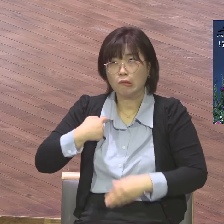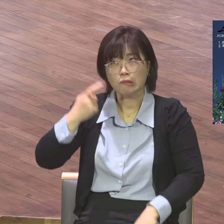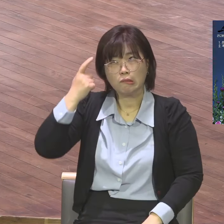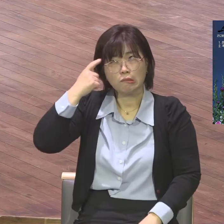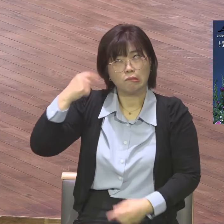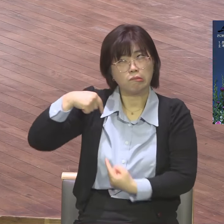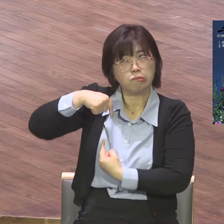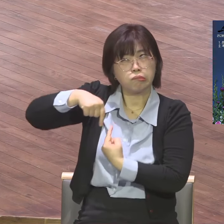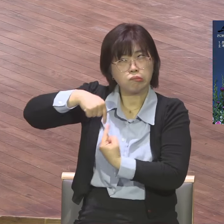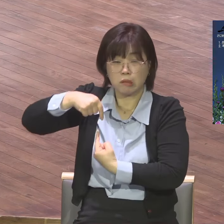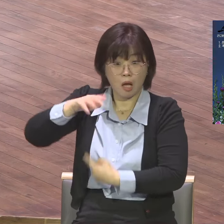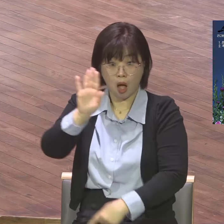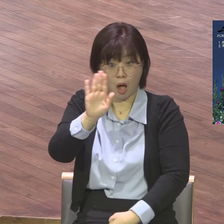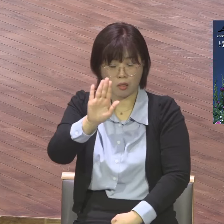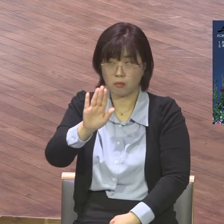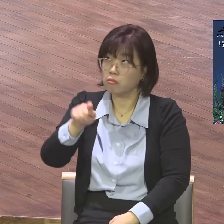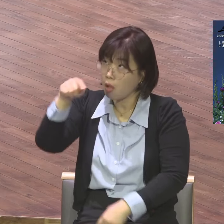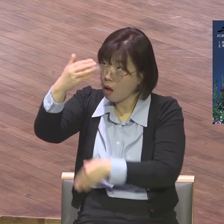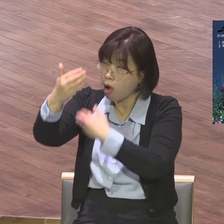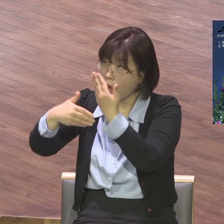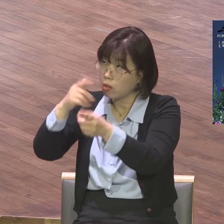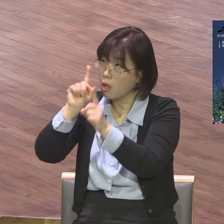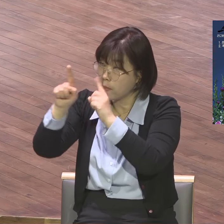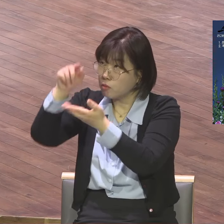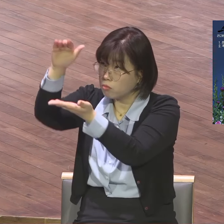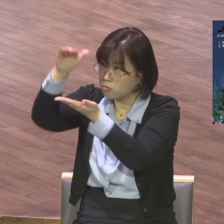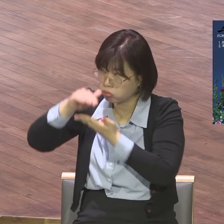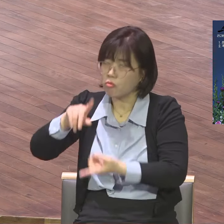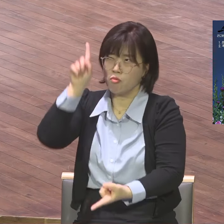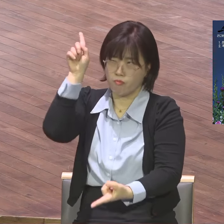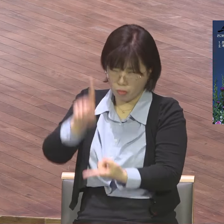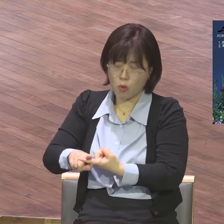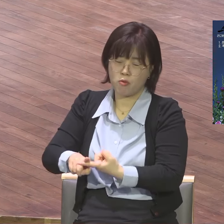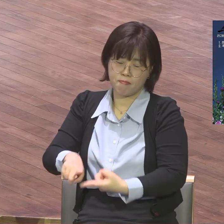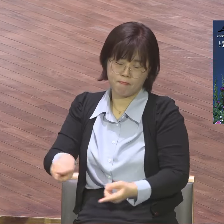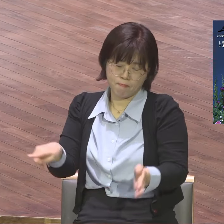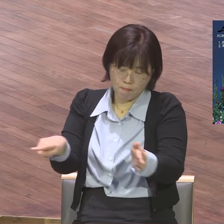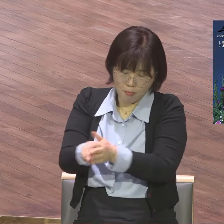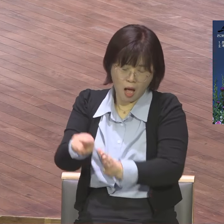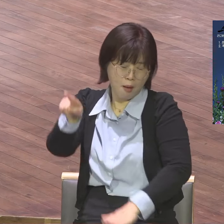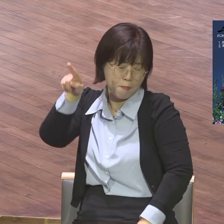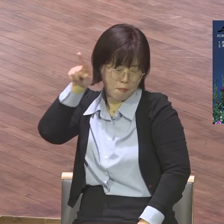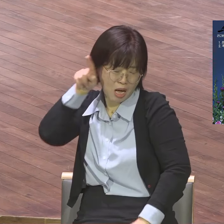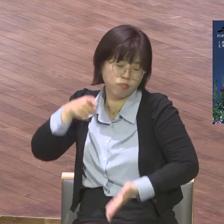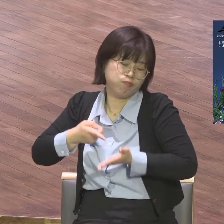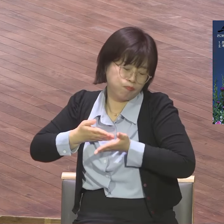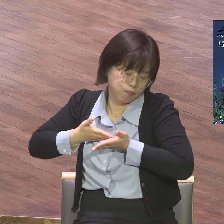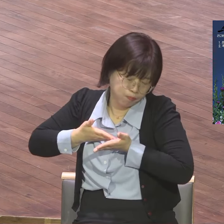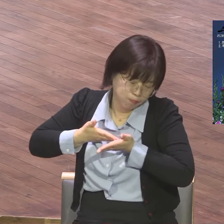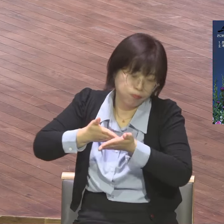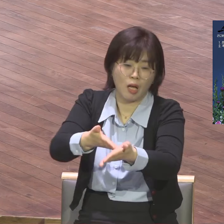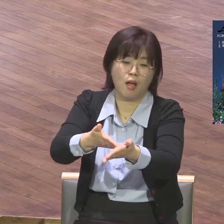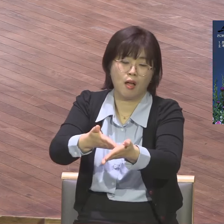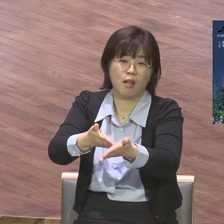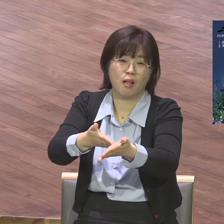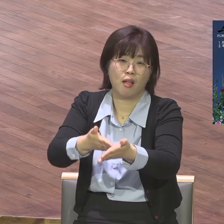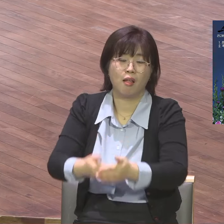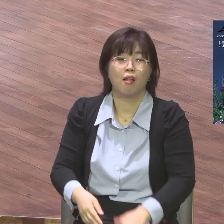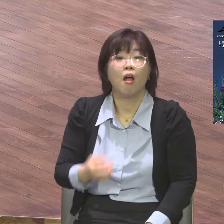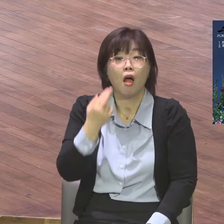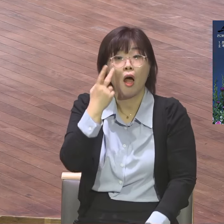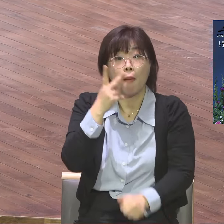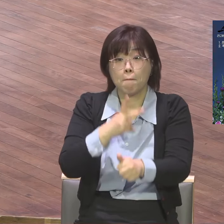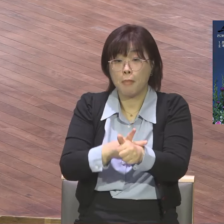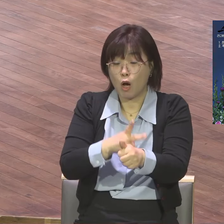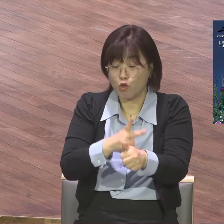누구요? 사도 바울이잖아요. 골도우서 12장에 보면 사도 바울이 셋째 하늘 삼층층을 다녀온 간증을 하고